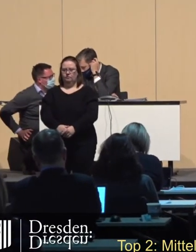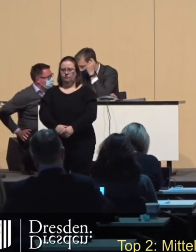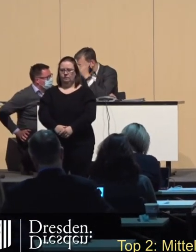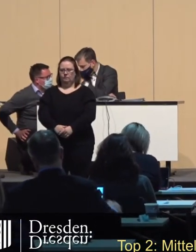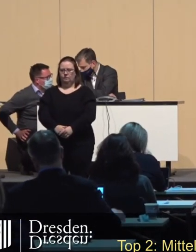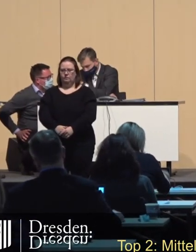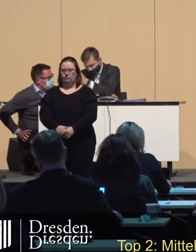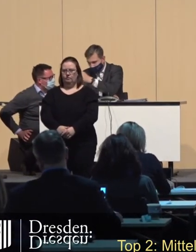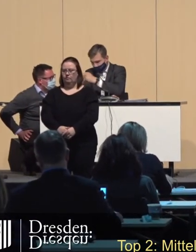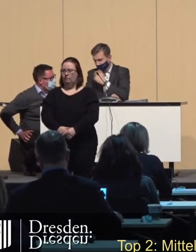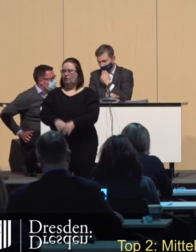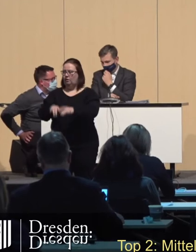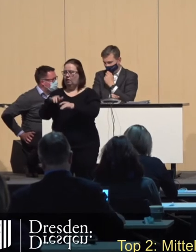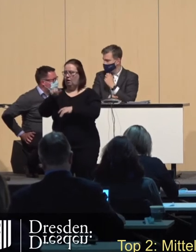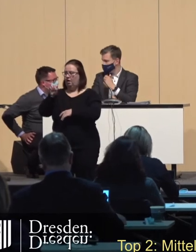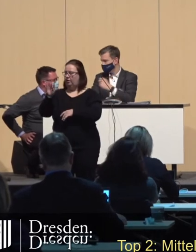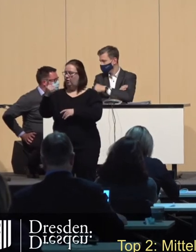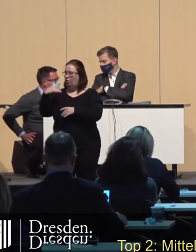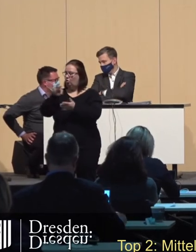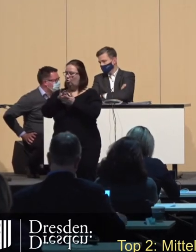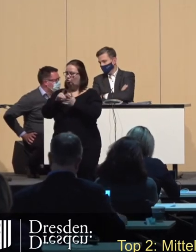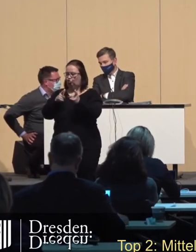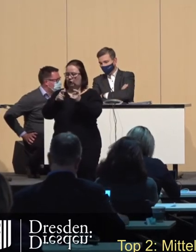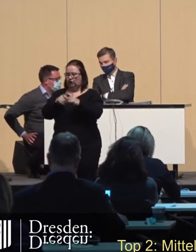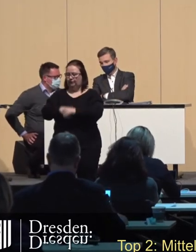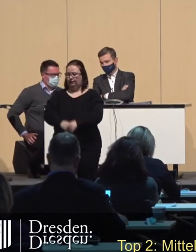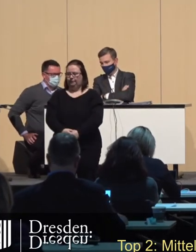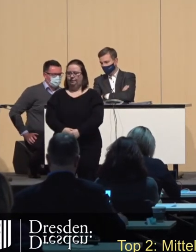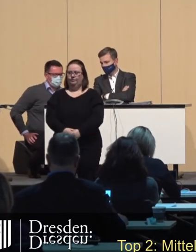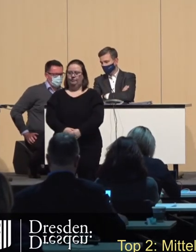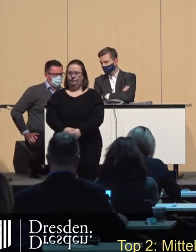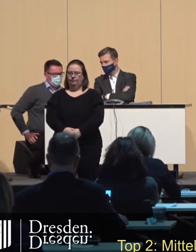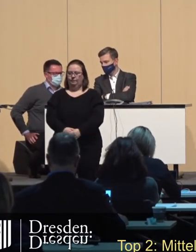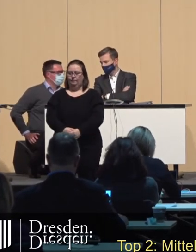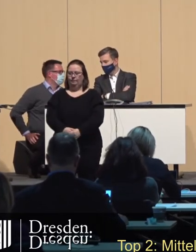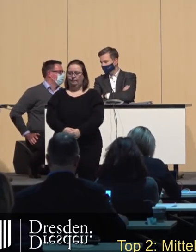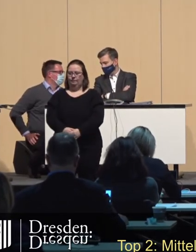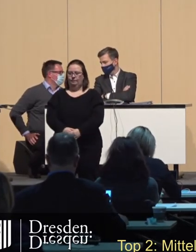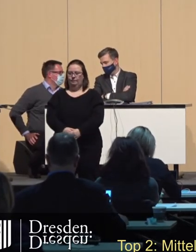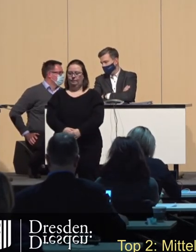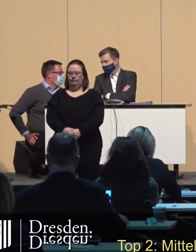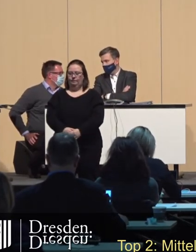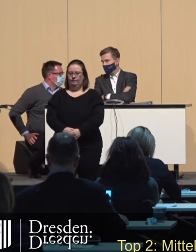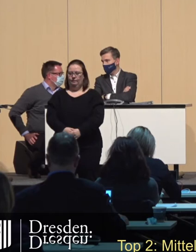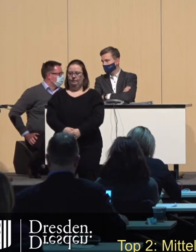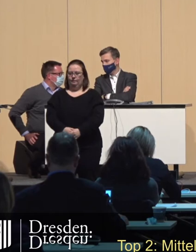Als nächstes die AfD-Fraktion, Frau Dr. Schips.